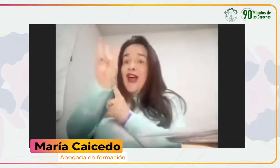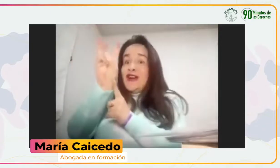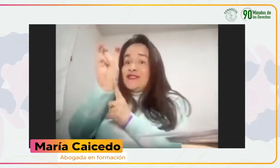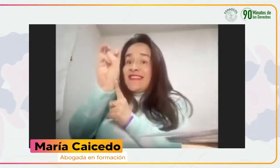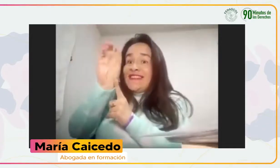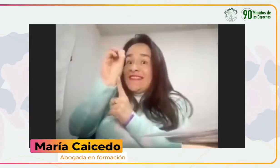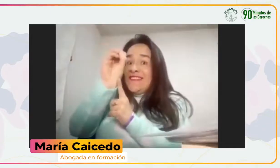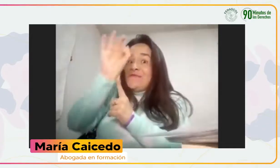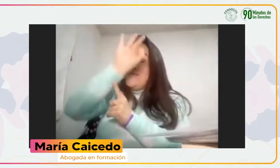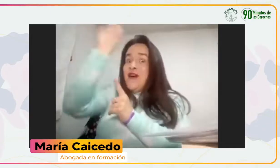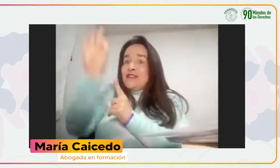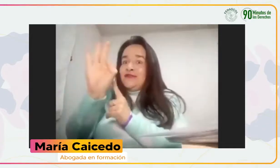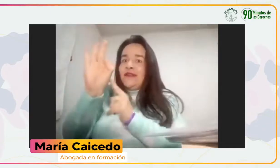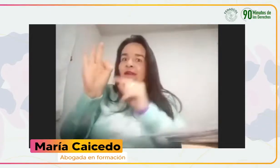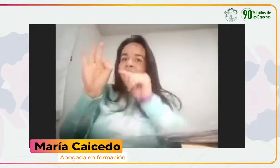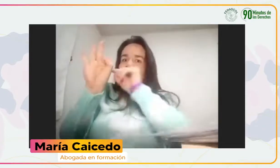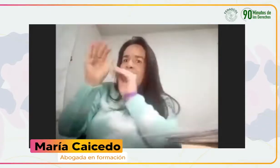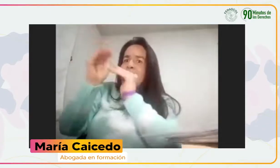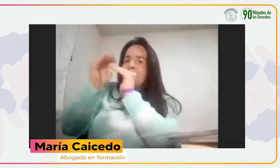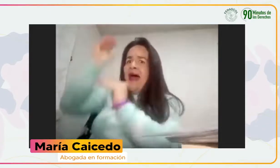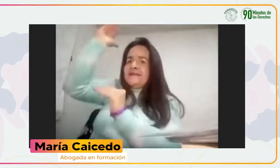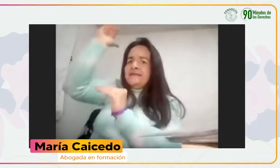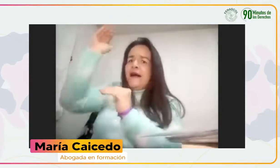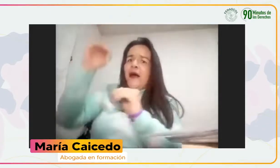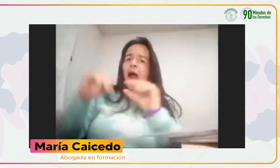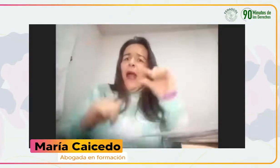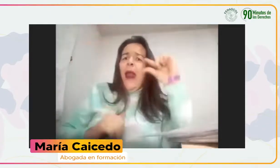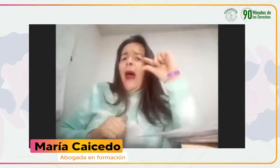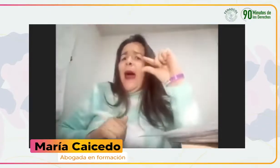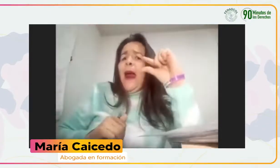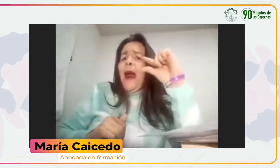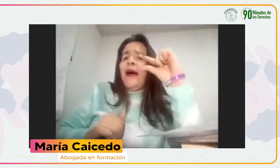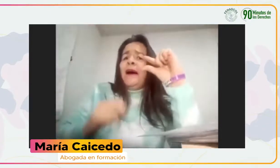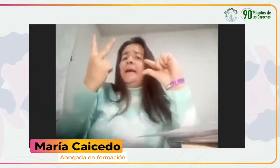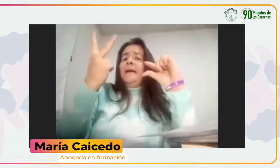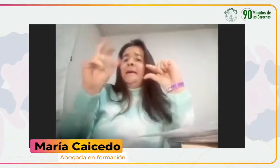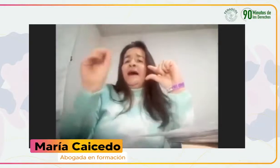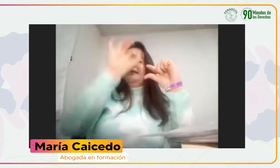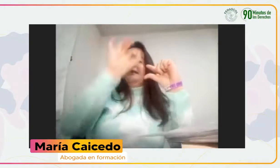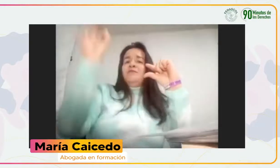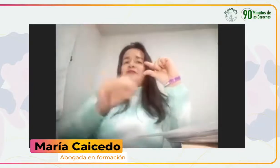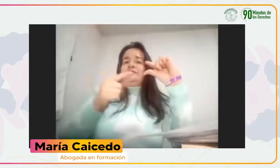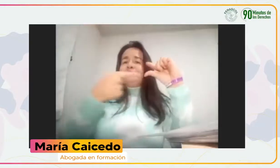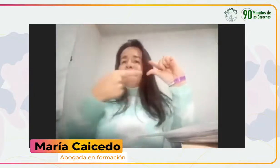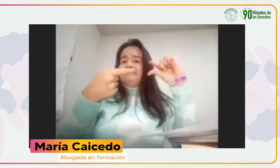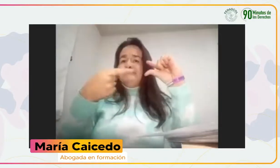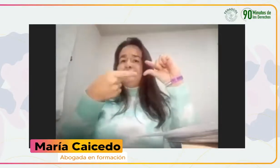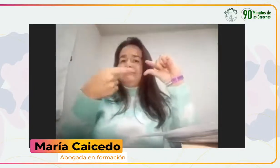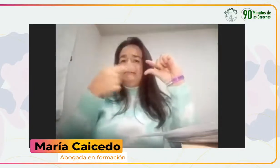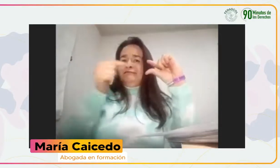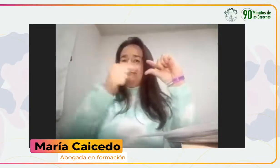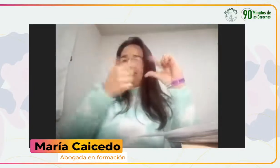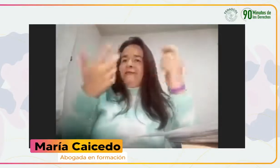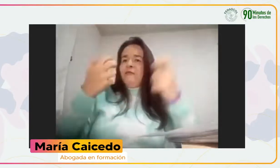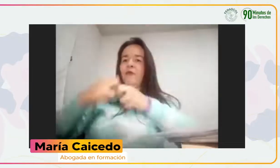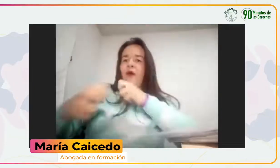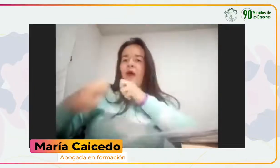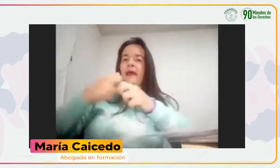vamos a un porcentaje sería el 80% de participación que tienen los caballeros, y nosotras las mujeres únicamente